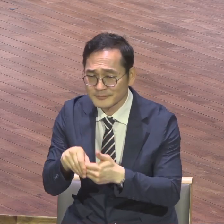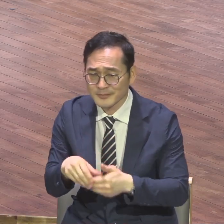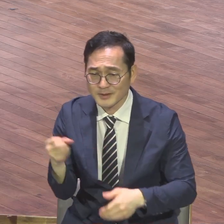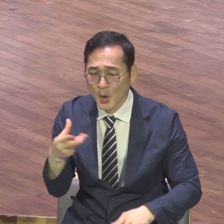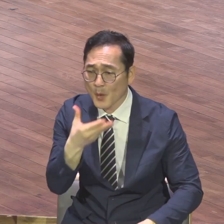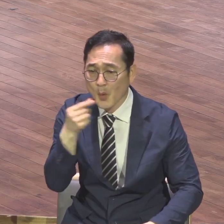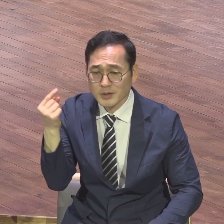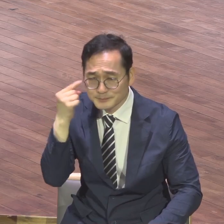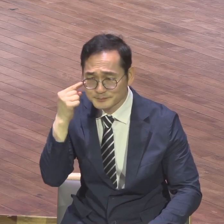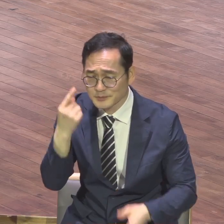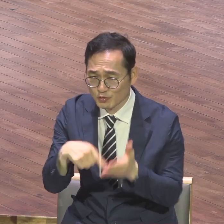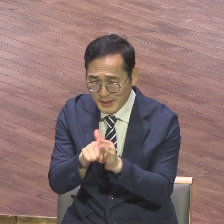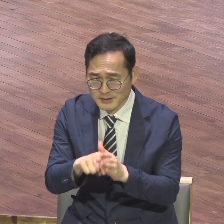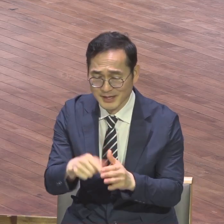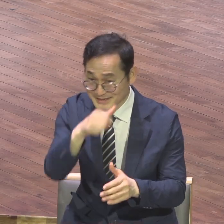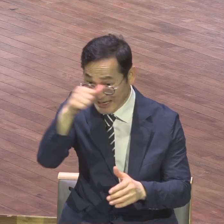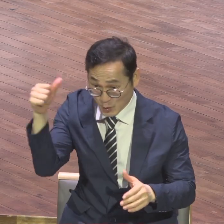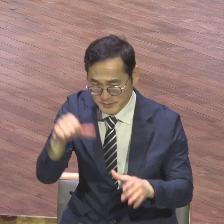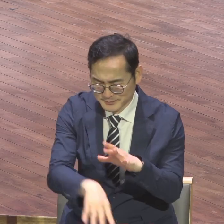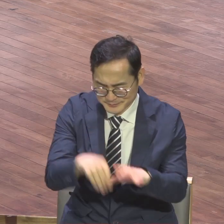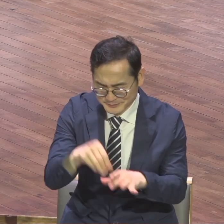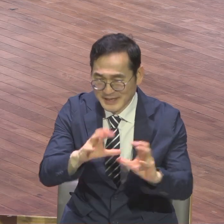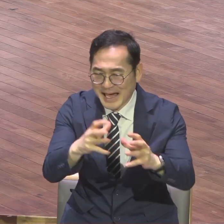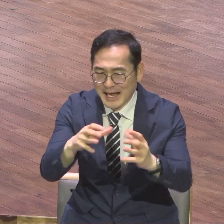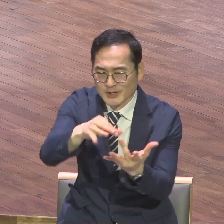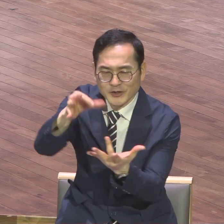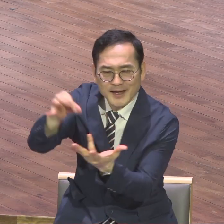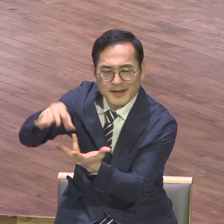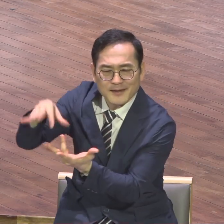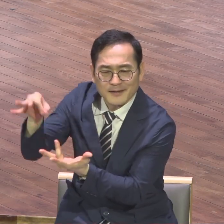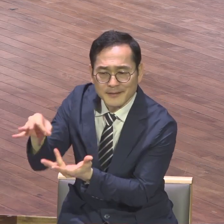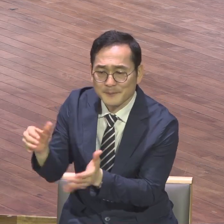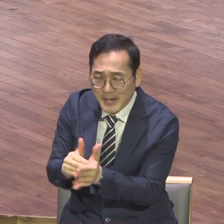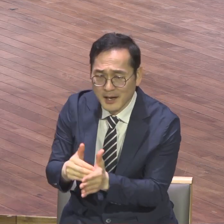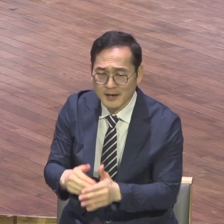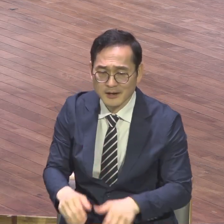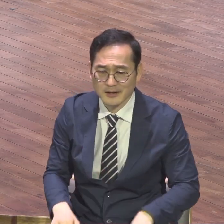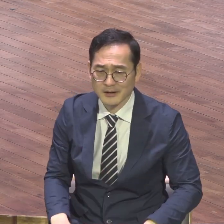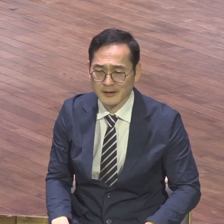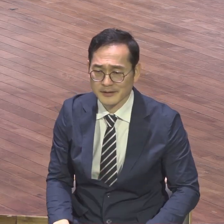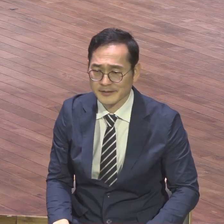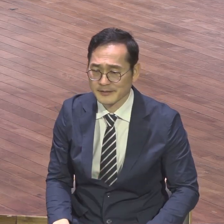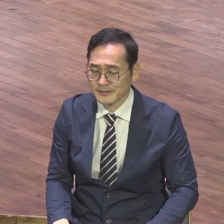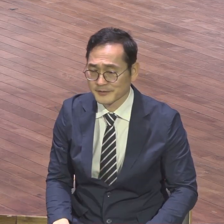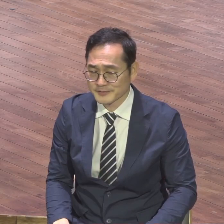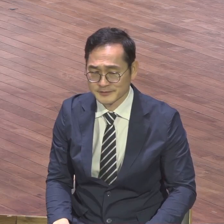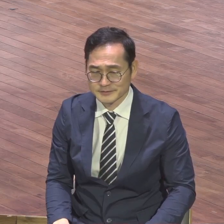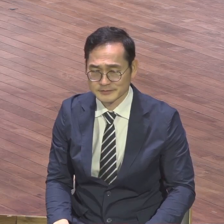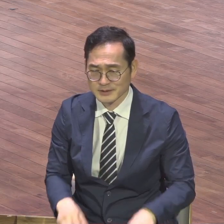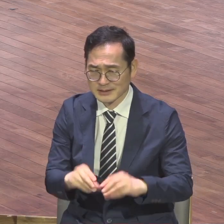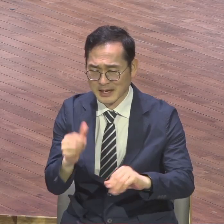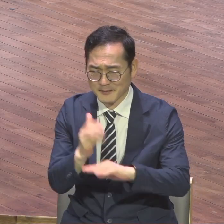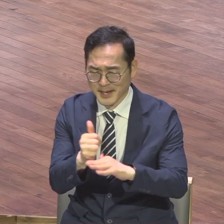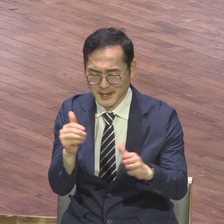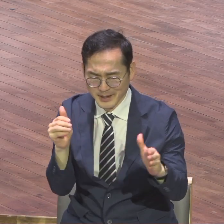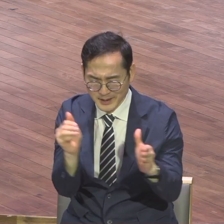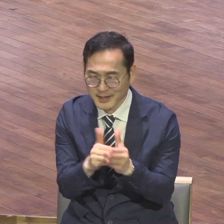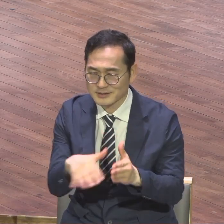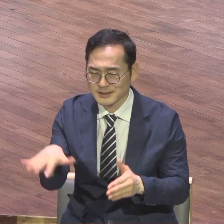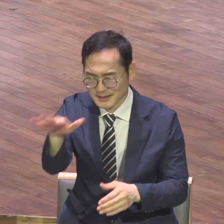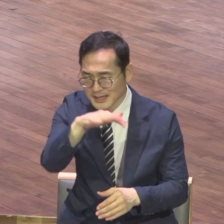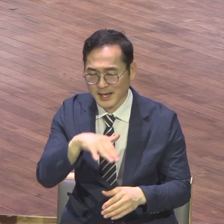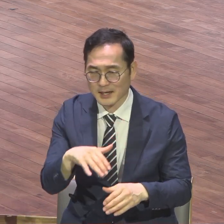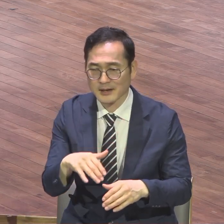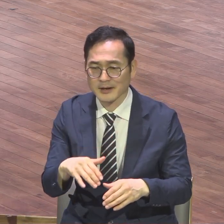뽑아서 그야말로 전 가족이 전 영혼 가족이 다 원팀이 되어서 하나님이 원하시는 땅끝까지 만민에게 모든